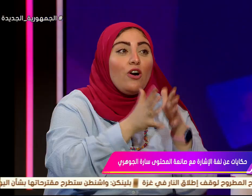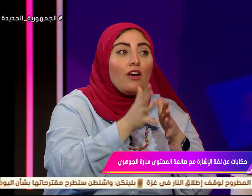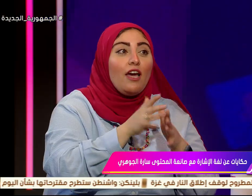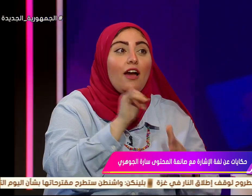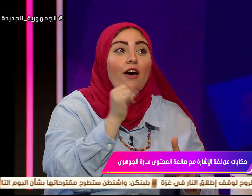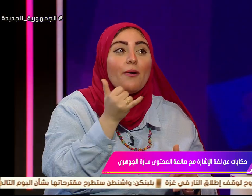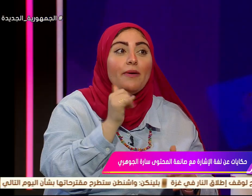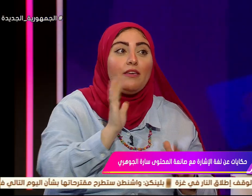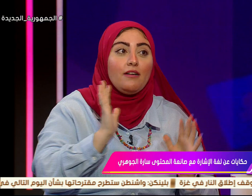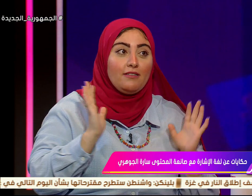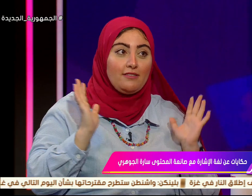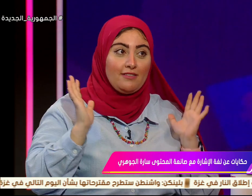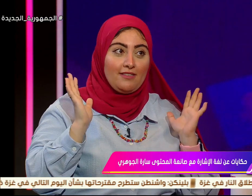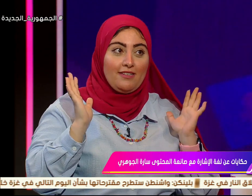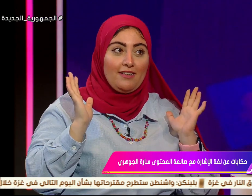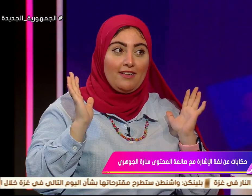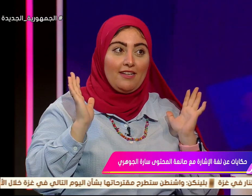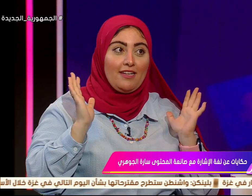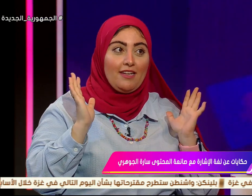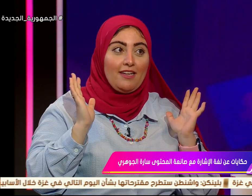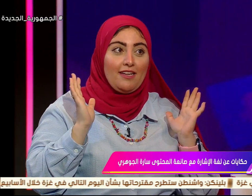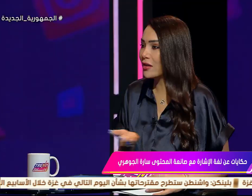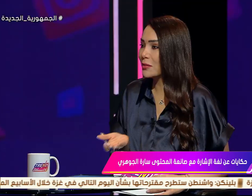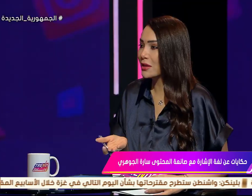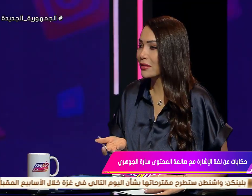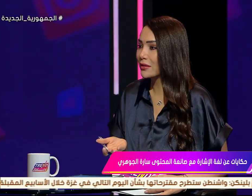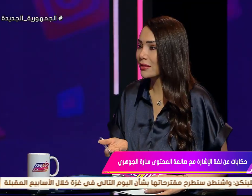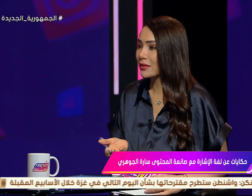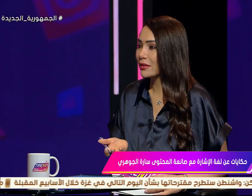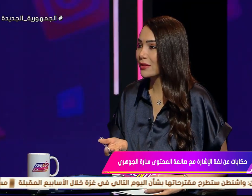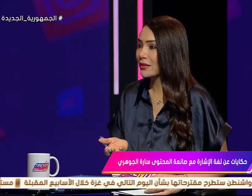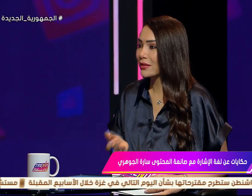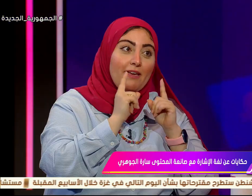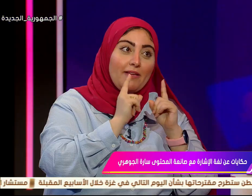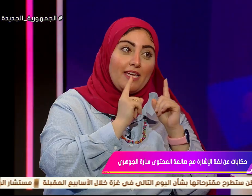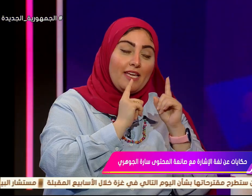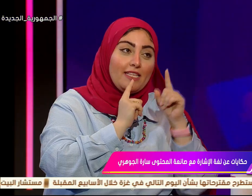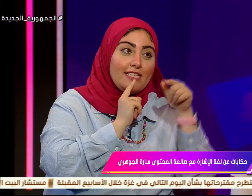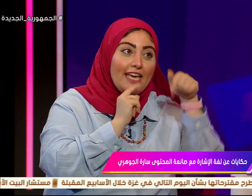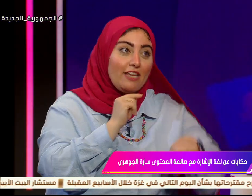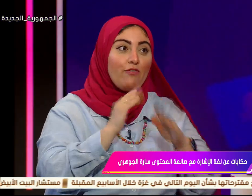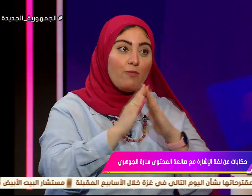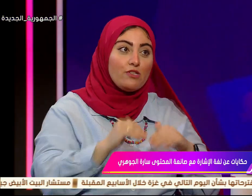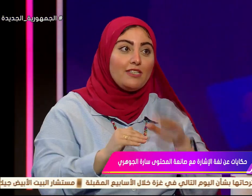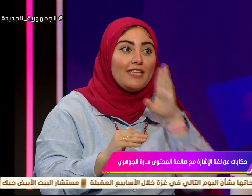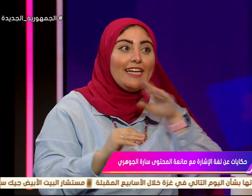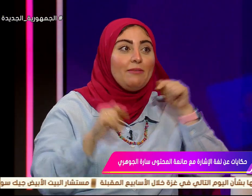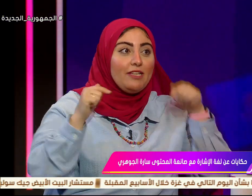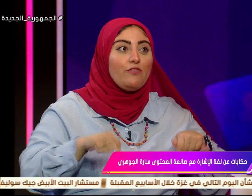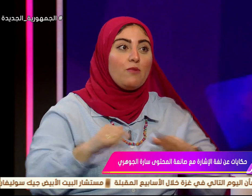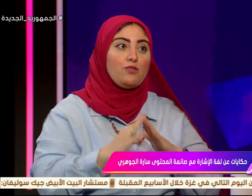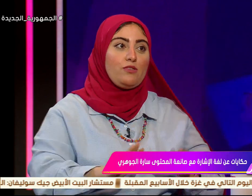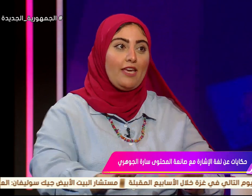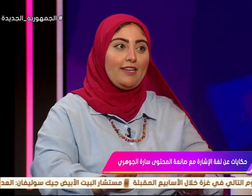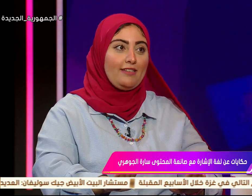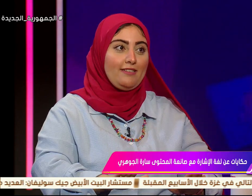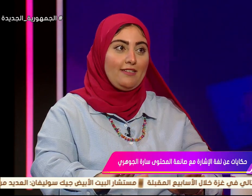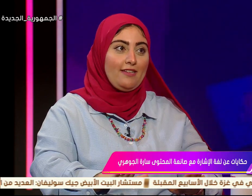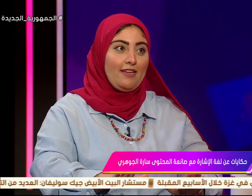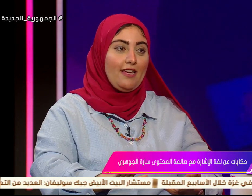الاشاره العربيه. اوكي. طب ما هو السعوديه عربي. عربي بس انت هنا في مصر تتعلمي اللي في مصر هنا.